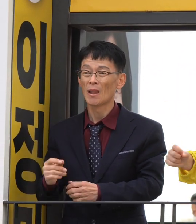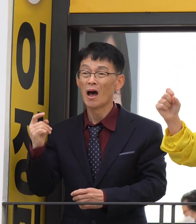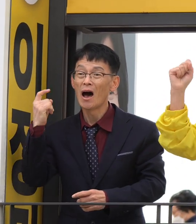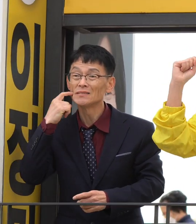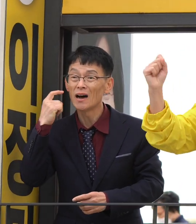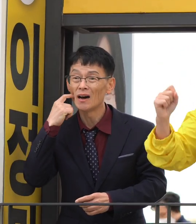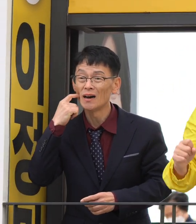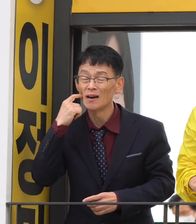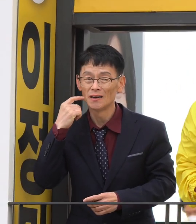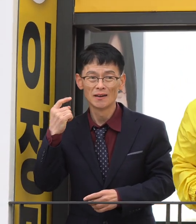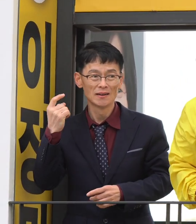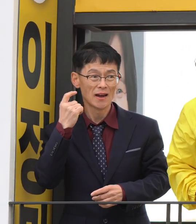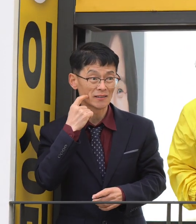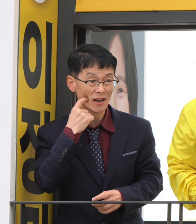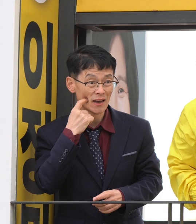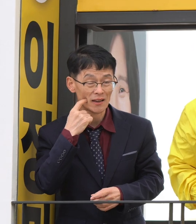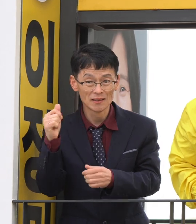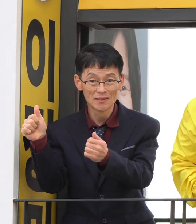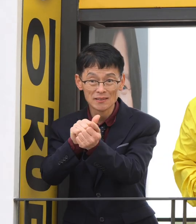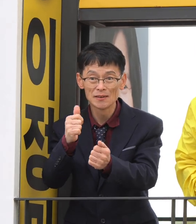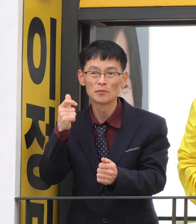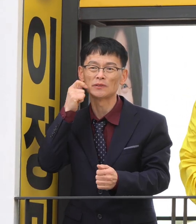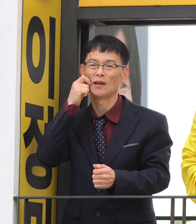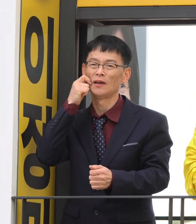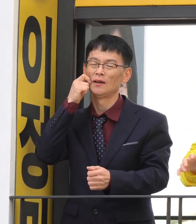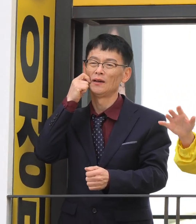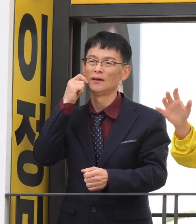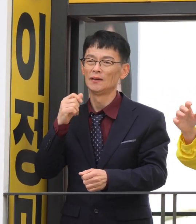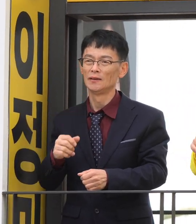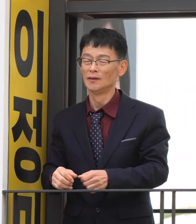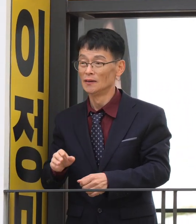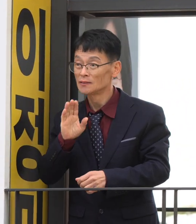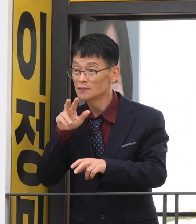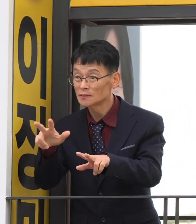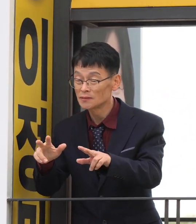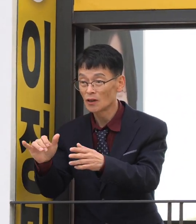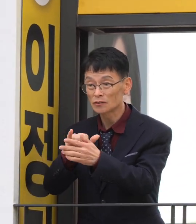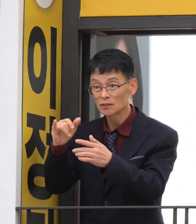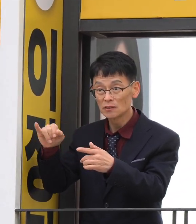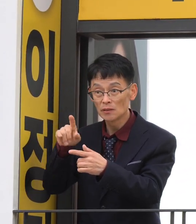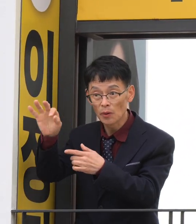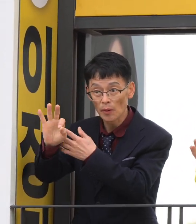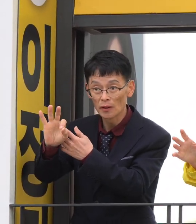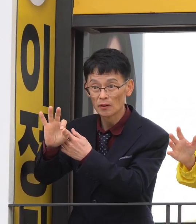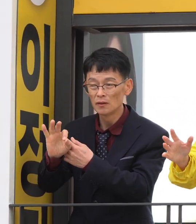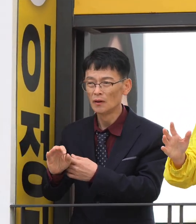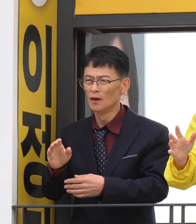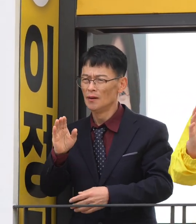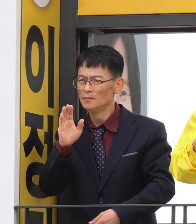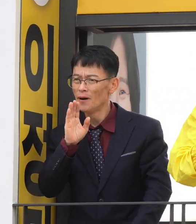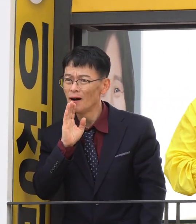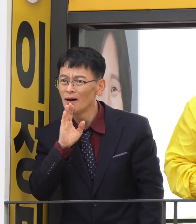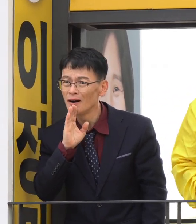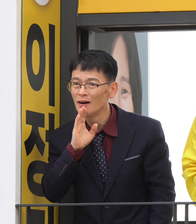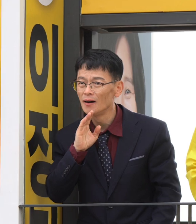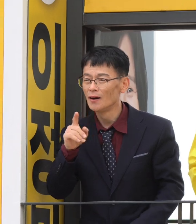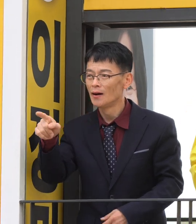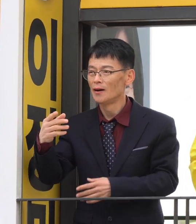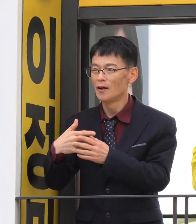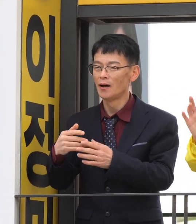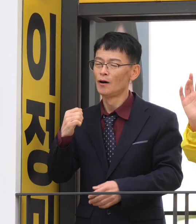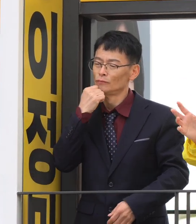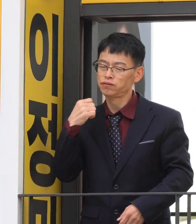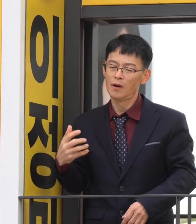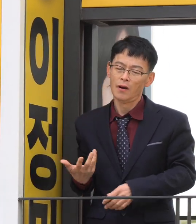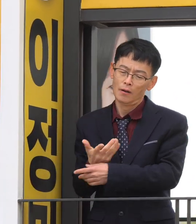가짜가 가짜를 이길 수가 없습니다. 지금 이 연수을에 정말 시대적인